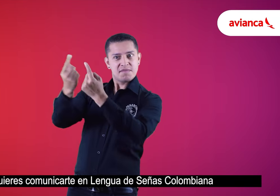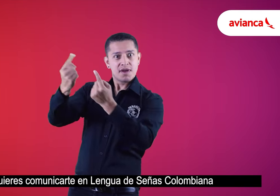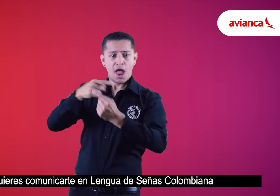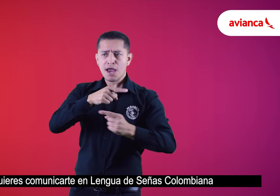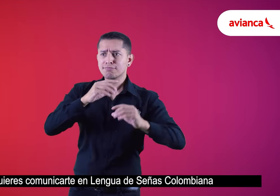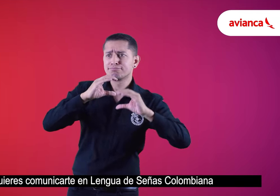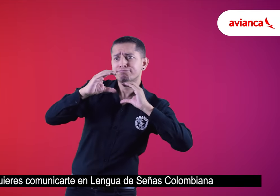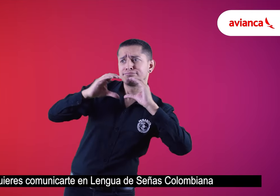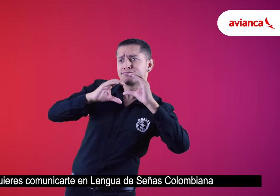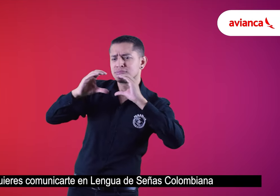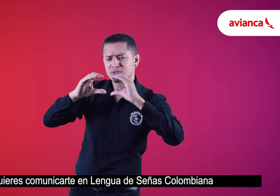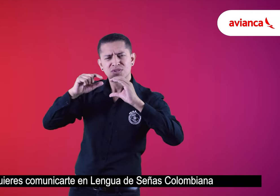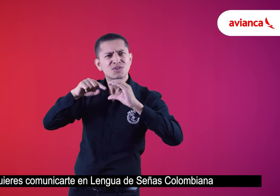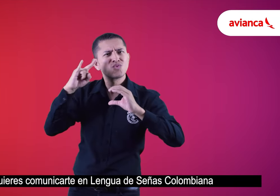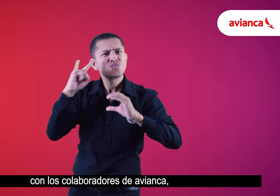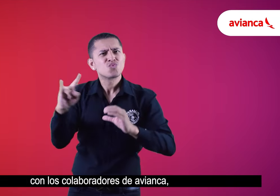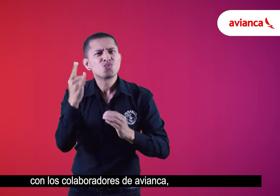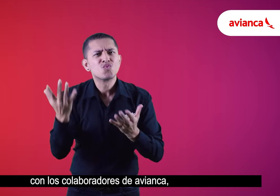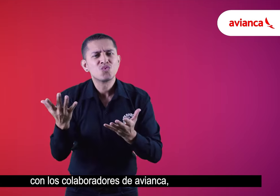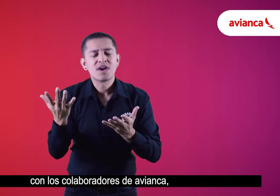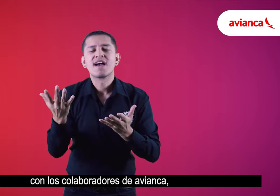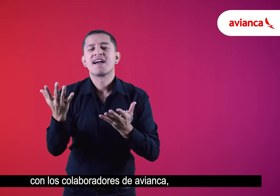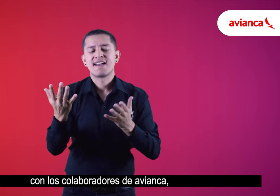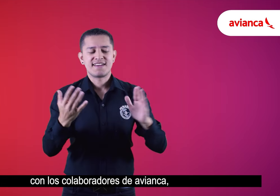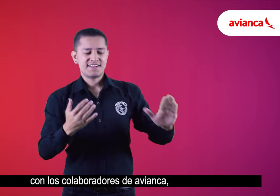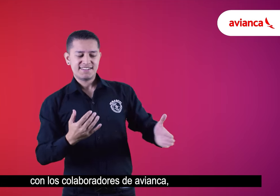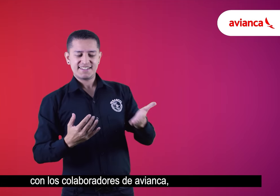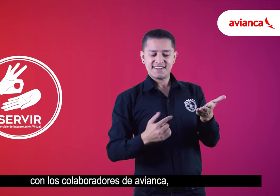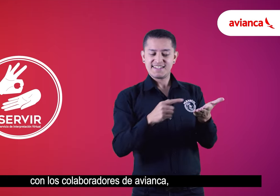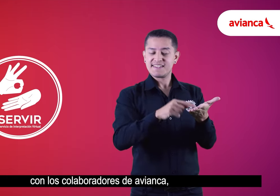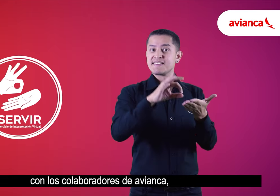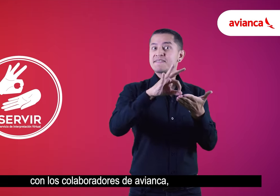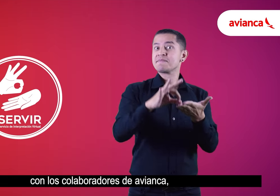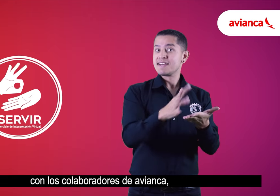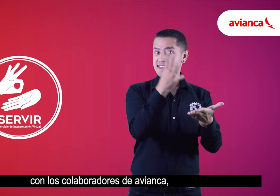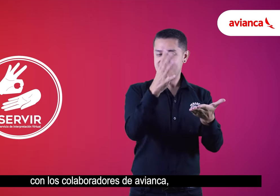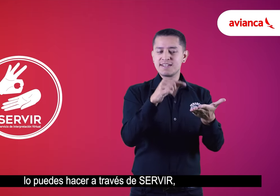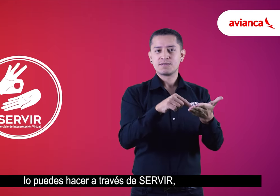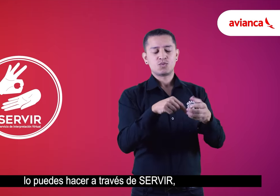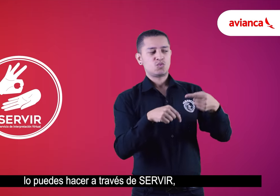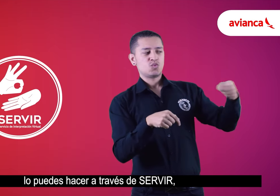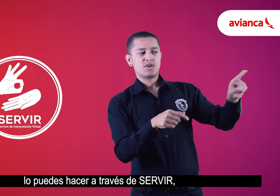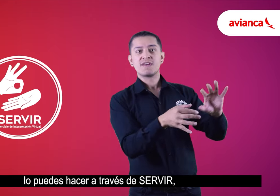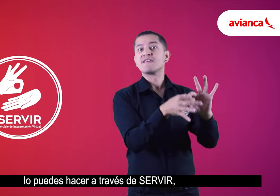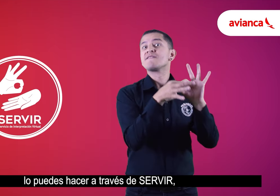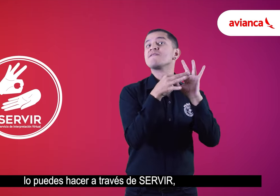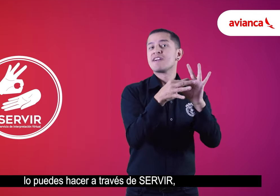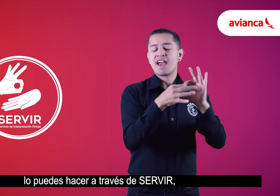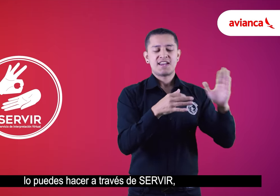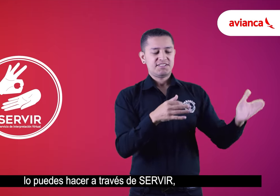señas colombiana con los colaboradores de Avianca, lo puedes hacer a través